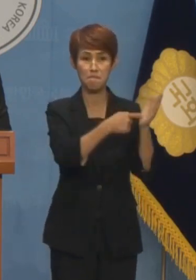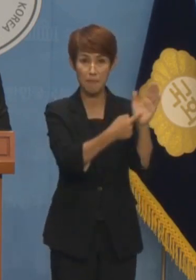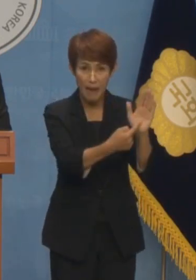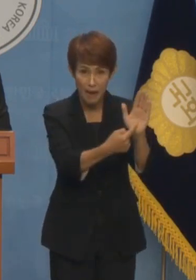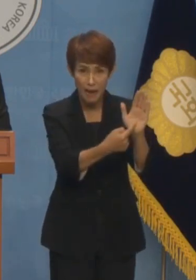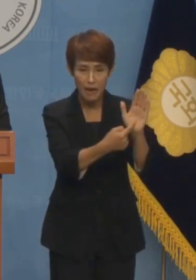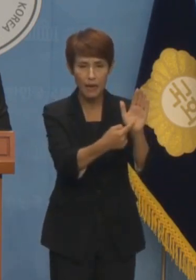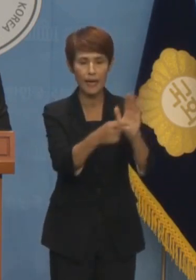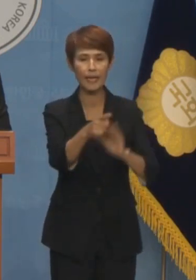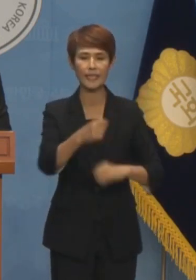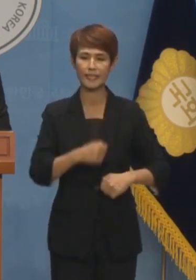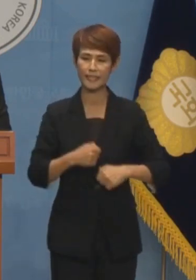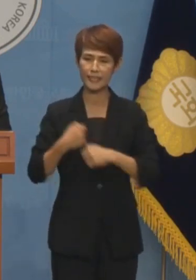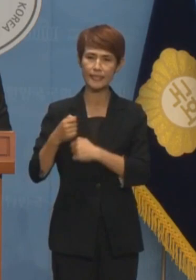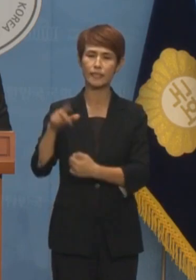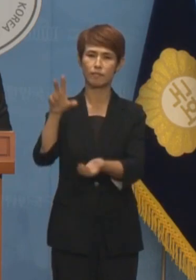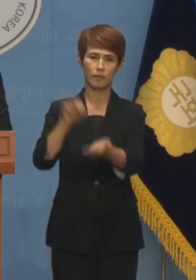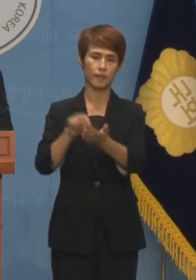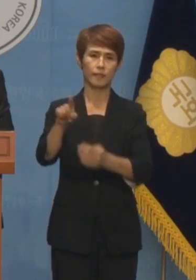점에서 늑장조치입니다.